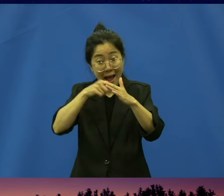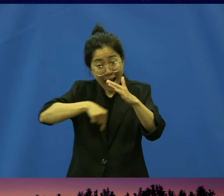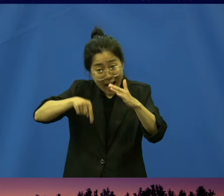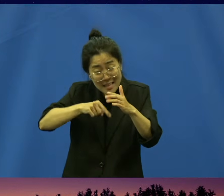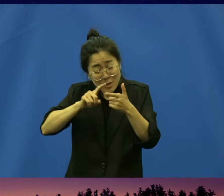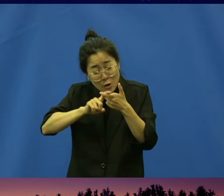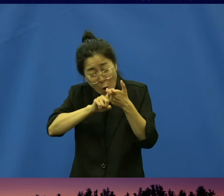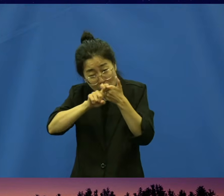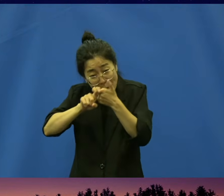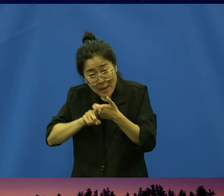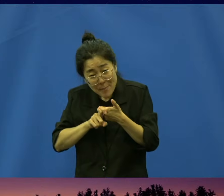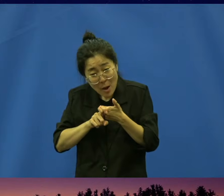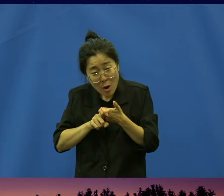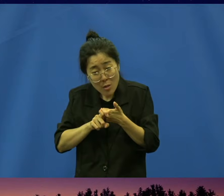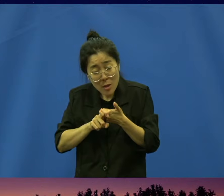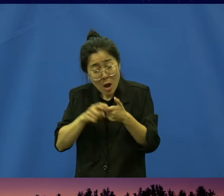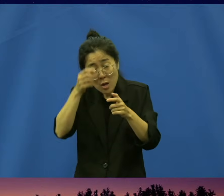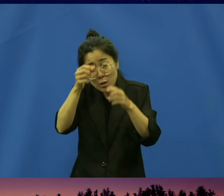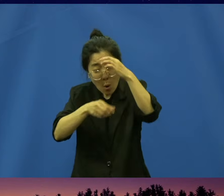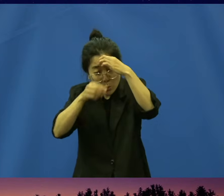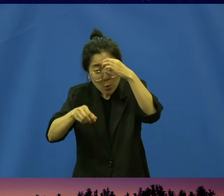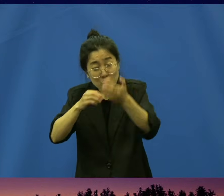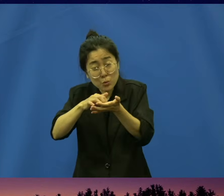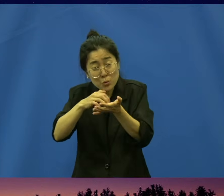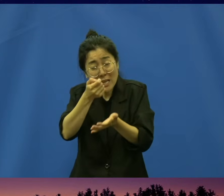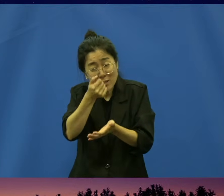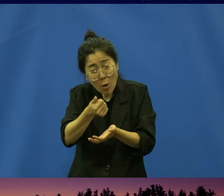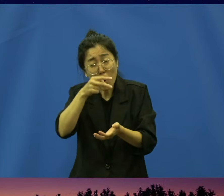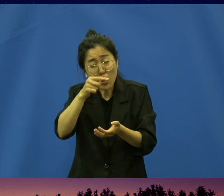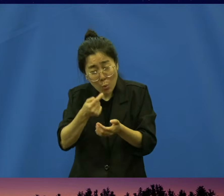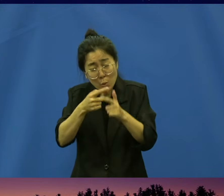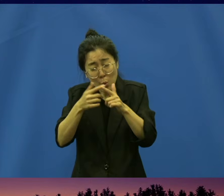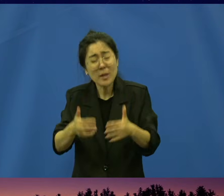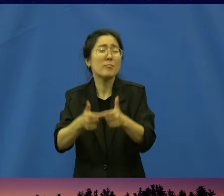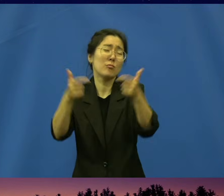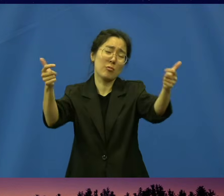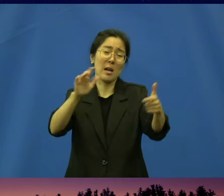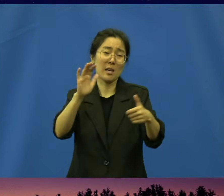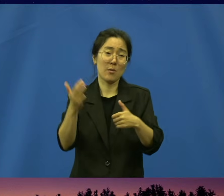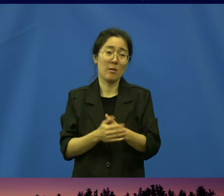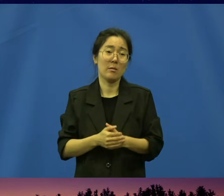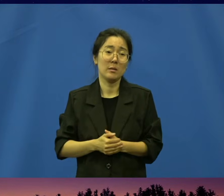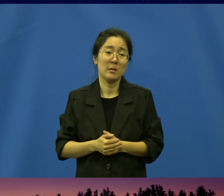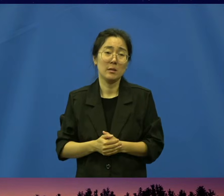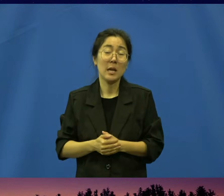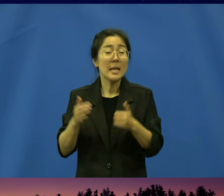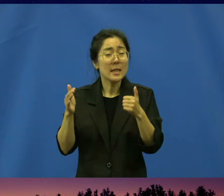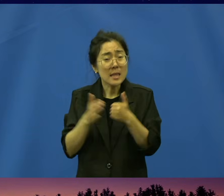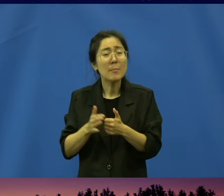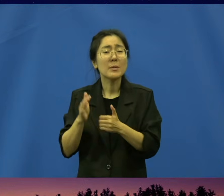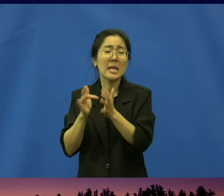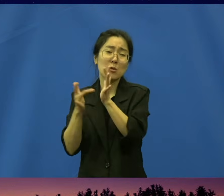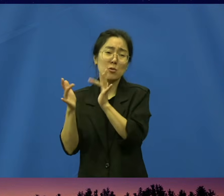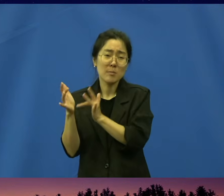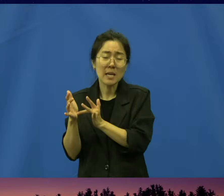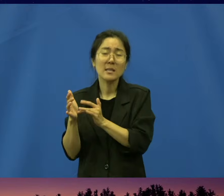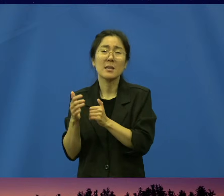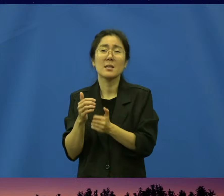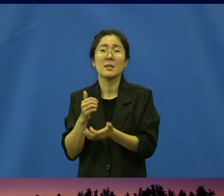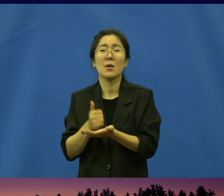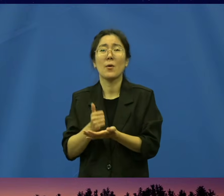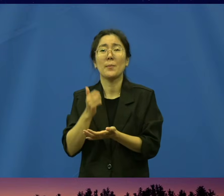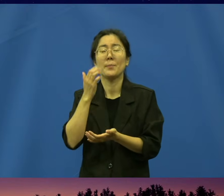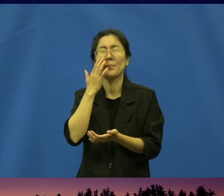있습니다. 그래서 주님께서 우리를 위해서 그렇게 기도를 하셨던 것입니다. 여러분, 외부 강사의 그